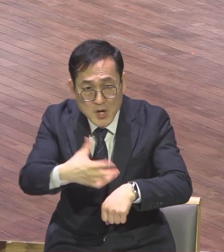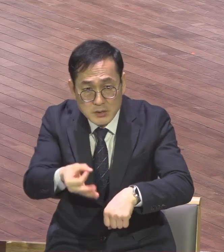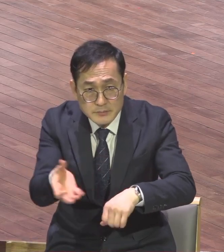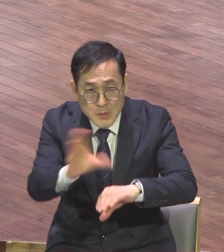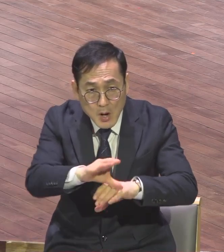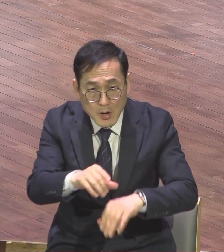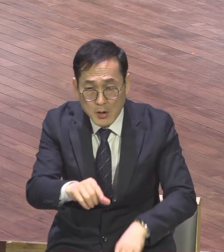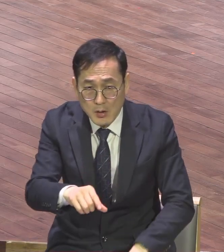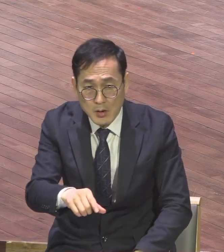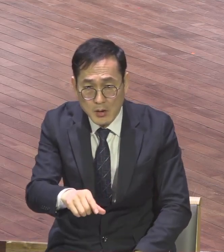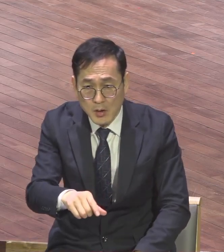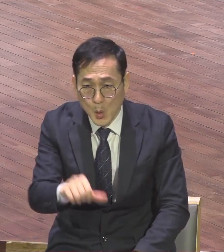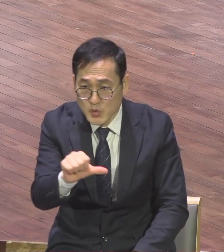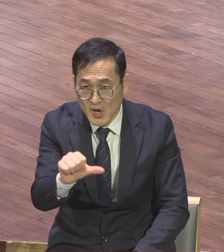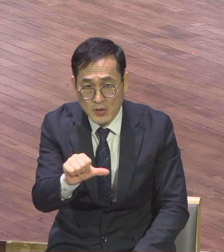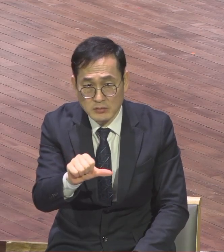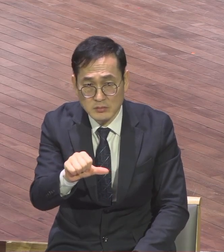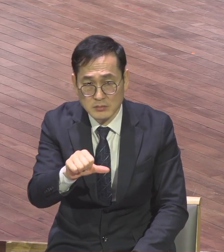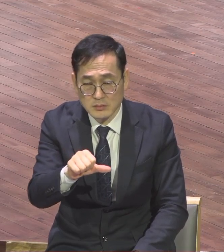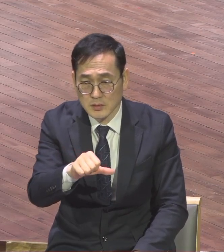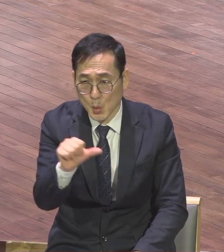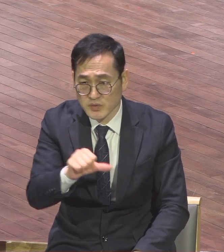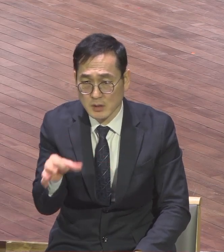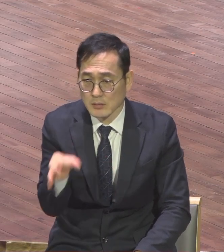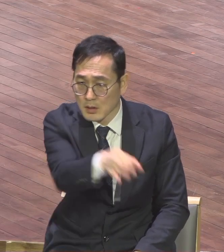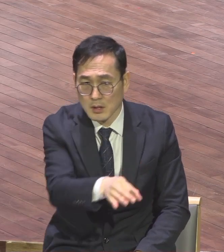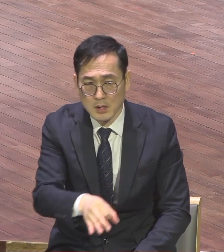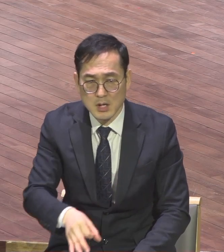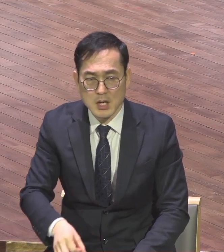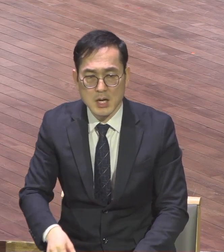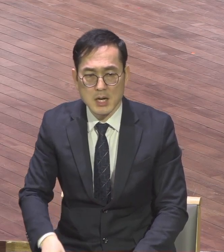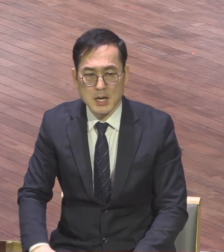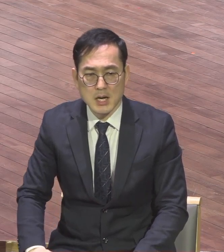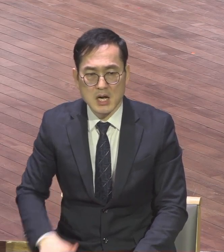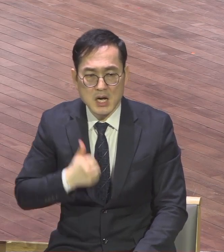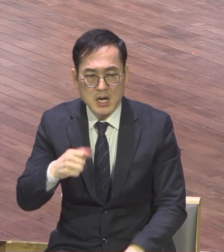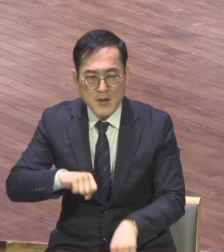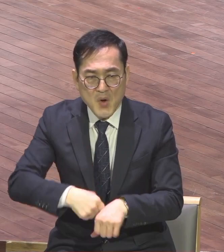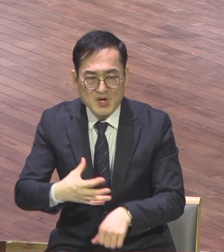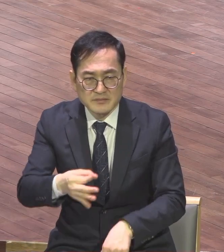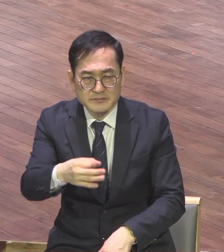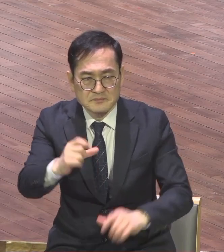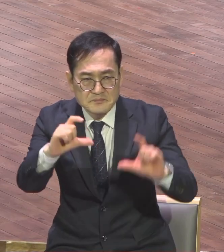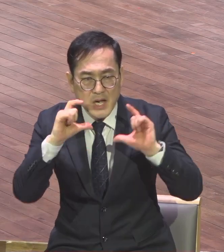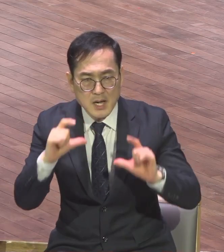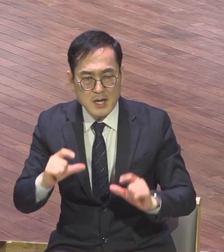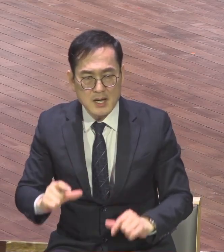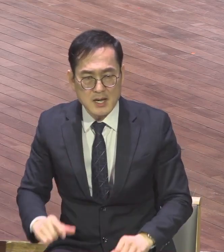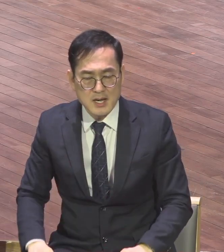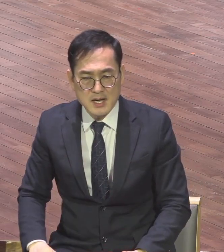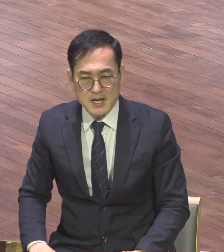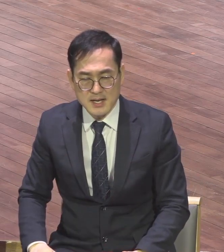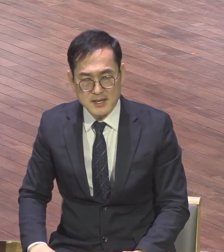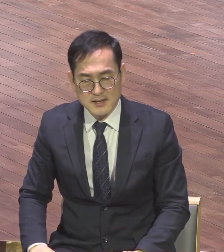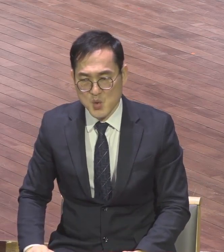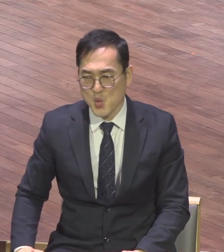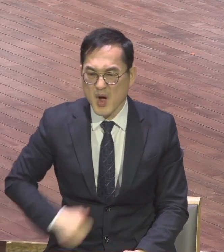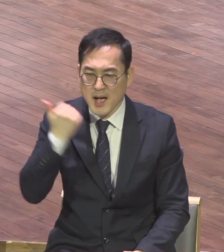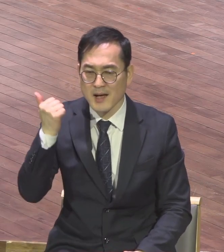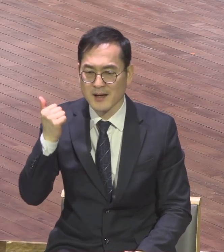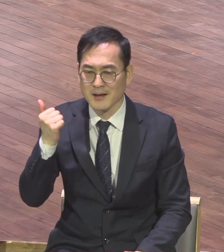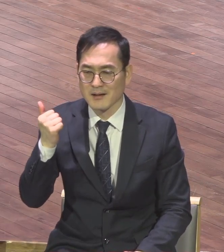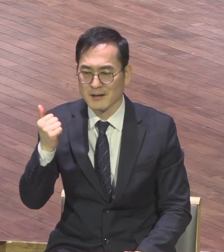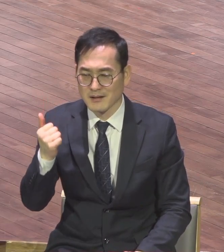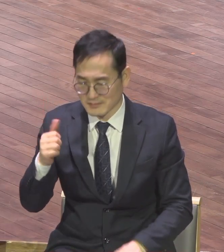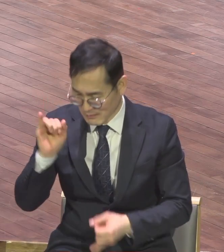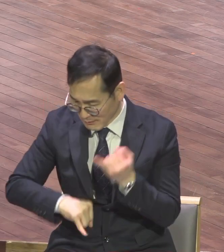너무 아깝고. 그래서 열받아서 자신이 온라인 플랫폼 만들겠다고 홧김에 시작한 회사라는 겁니다.